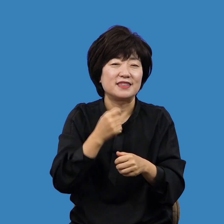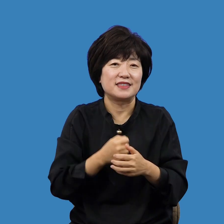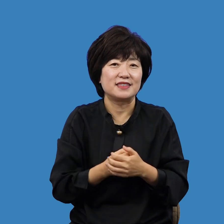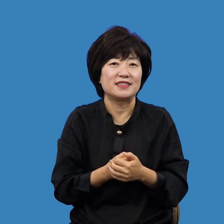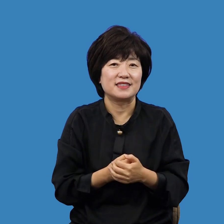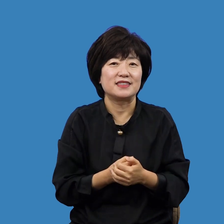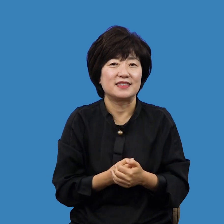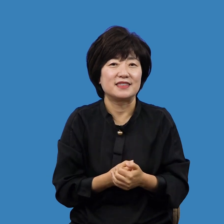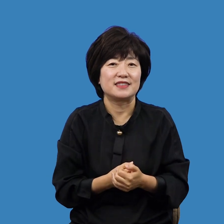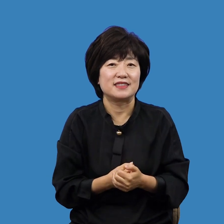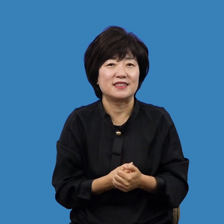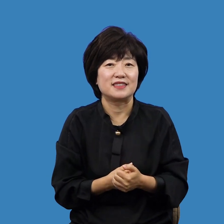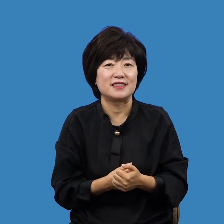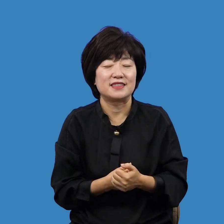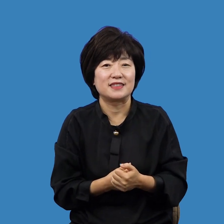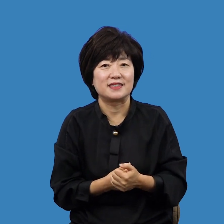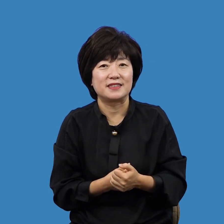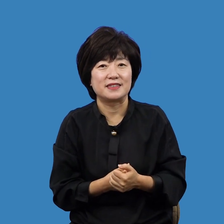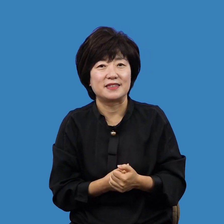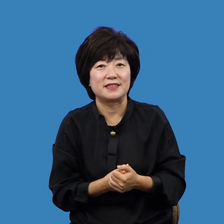것인지.